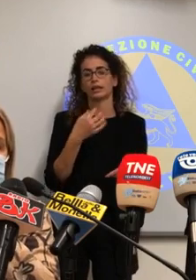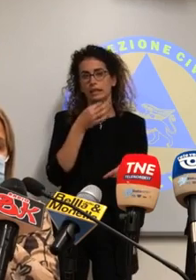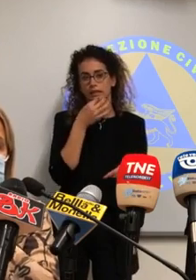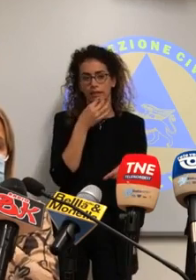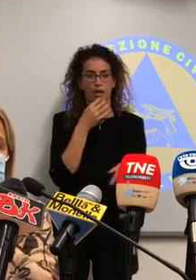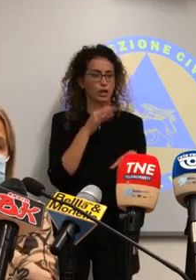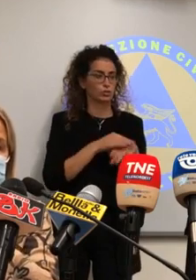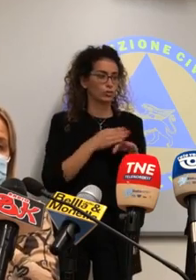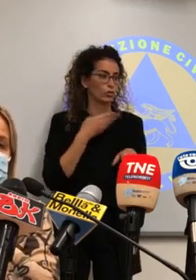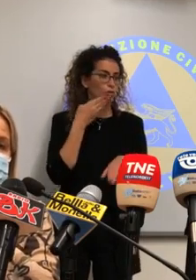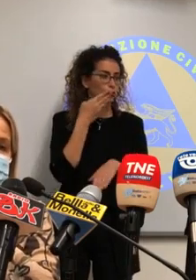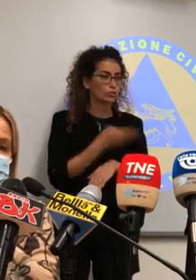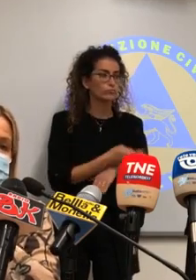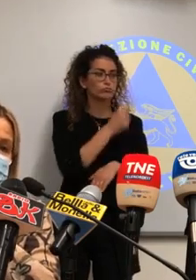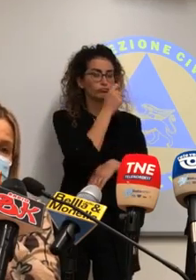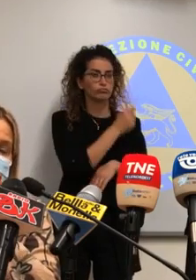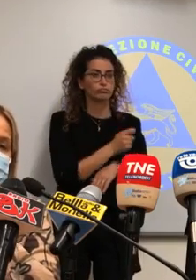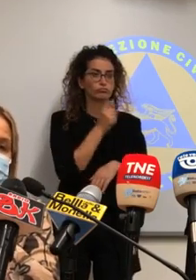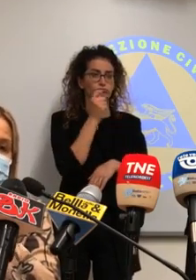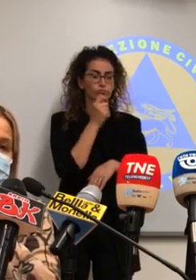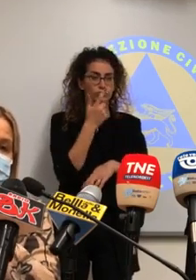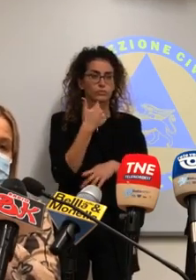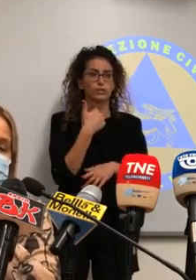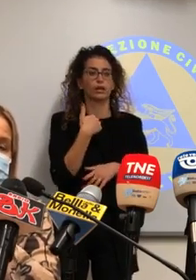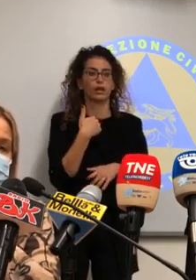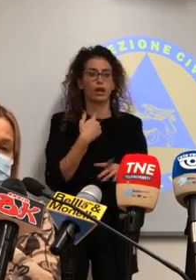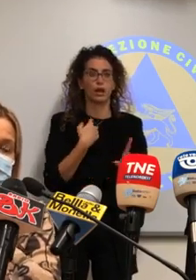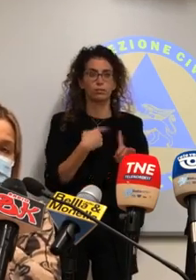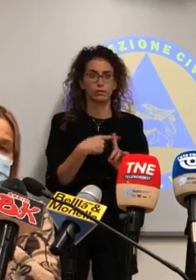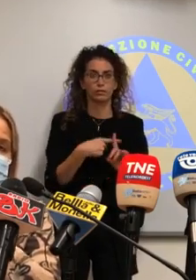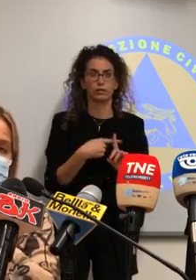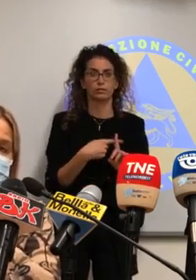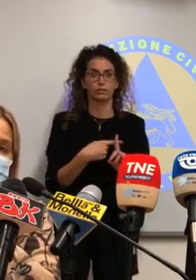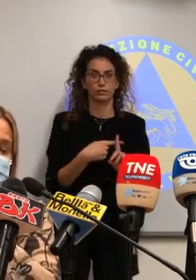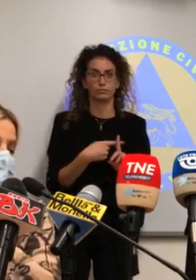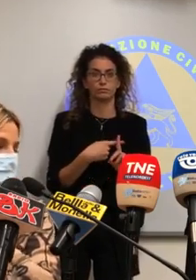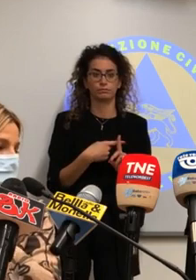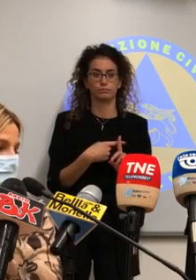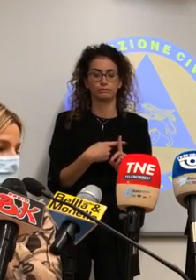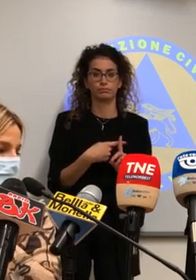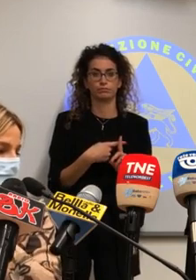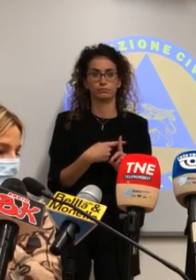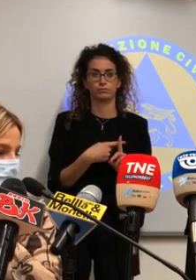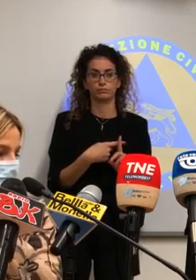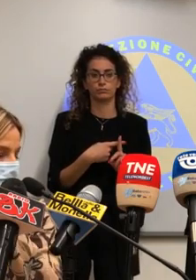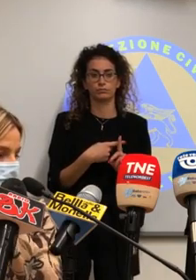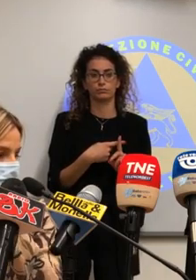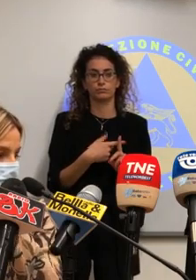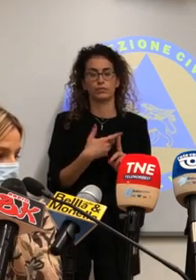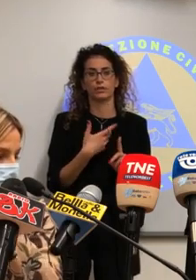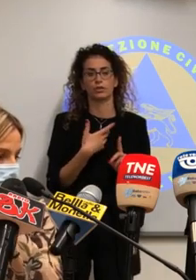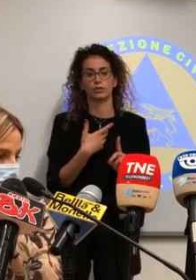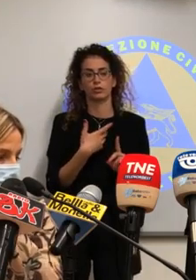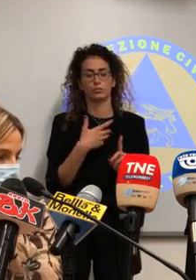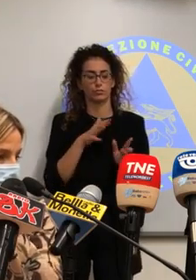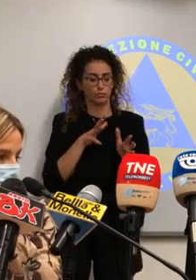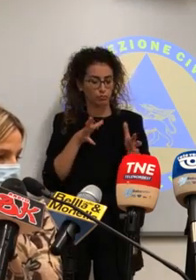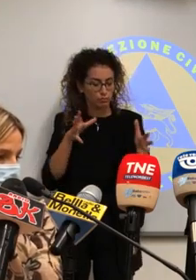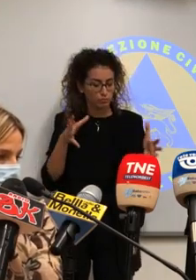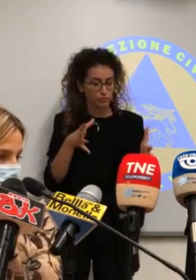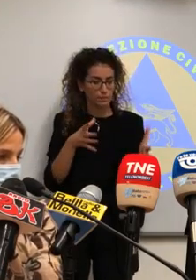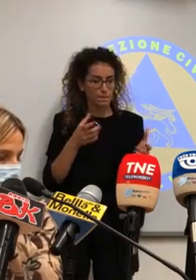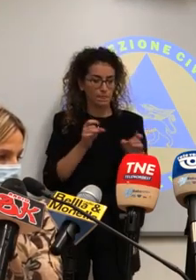dal medico, hanno fatto il test e si sono riscontrati positivi, abbiamo avuto la possibilità di circoscrivere,